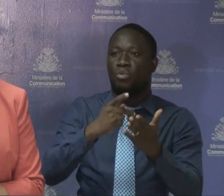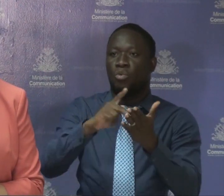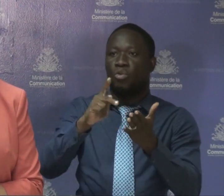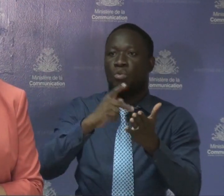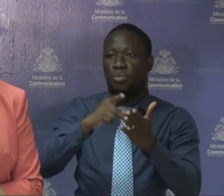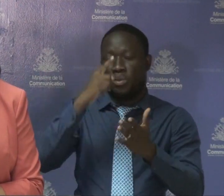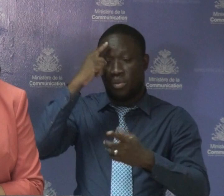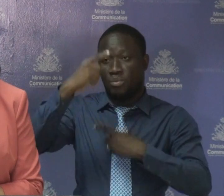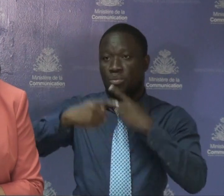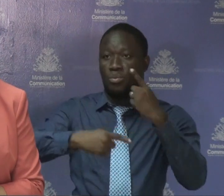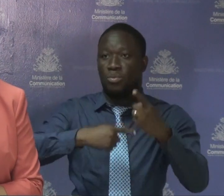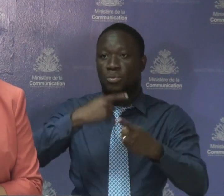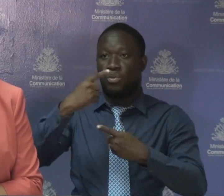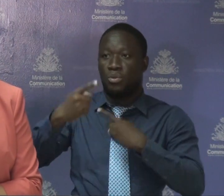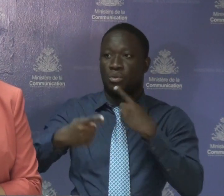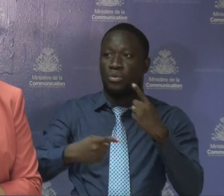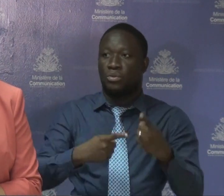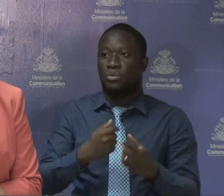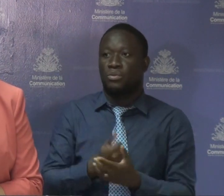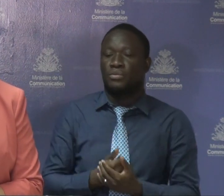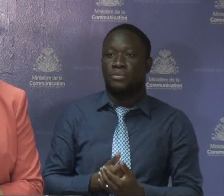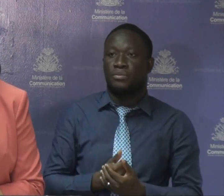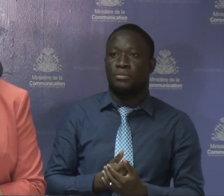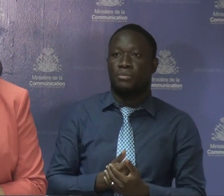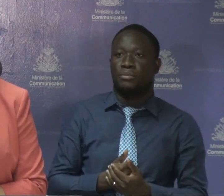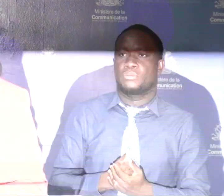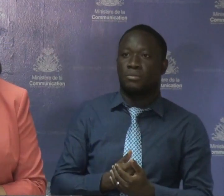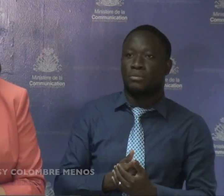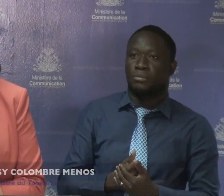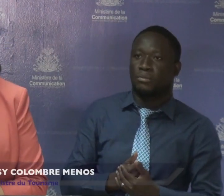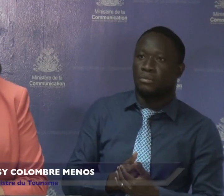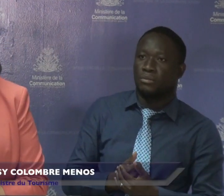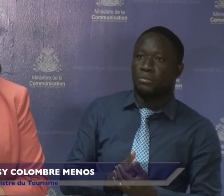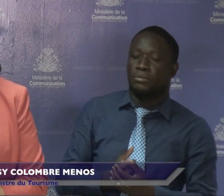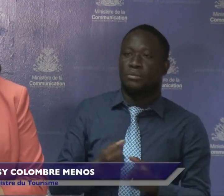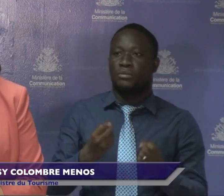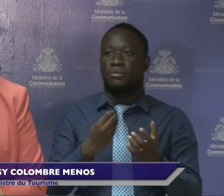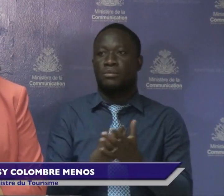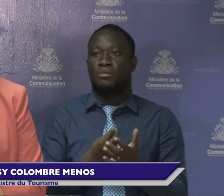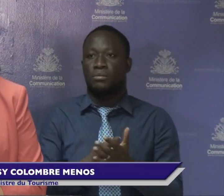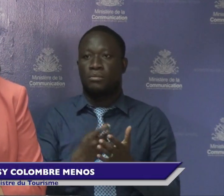aller dans le parking à l'aéroport, est-ce qu'on répond moi?